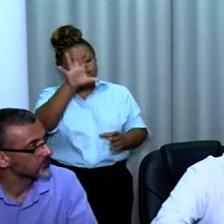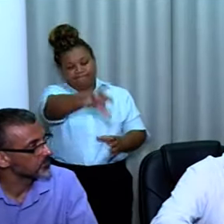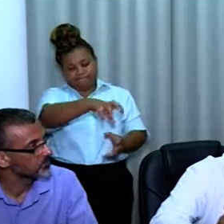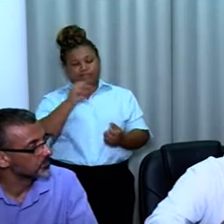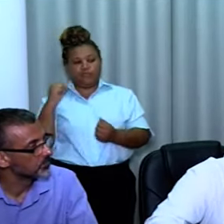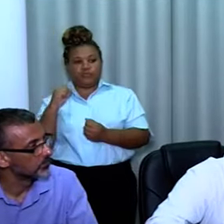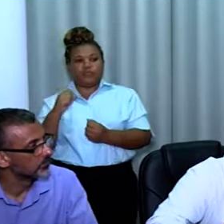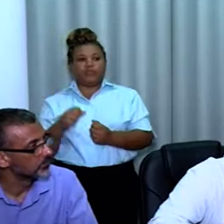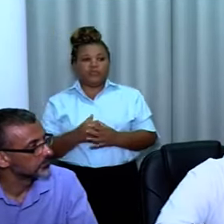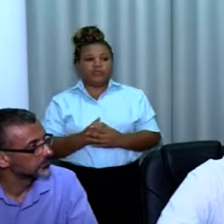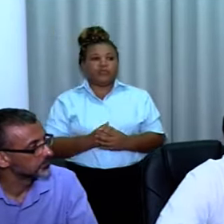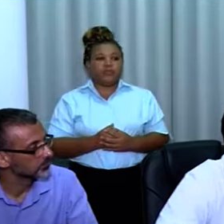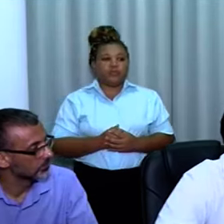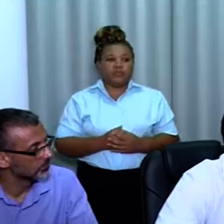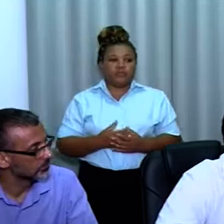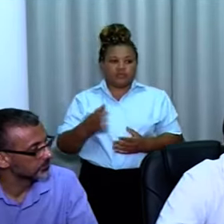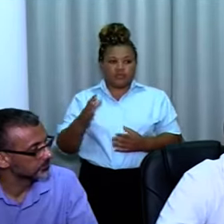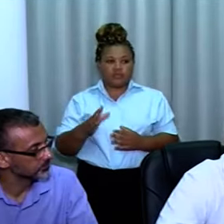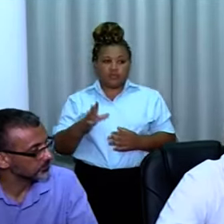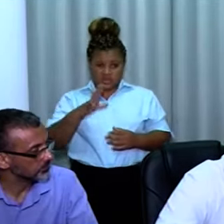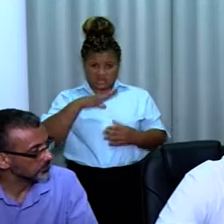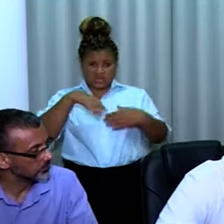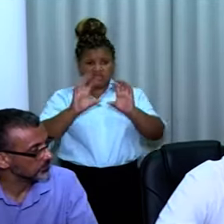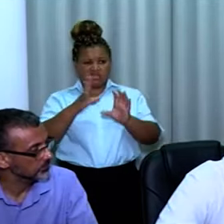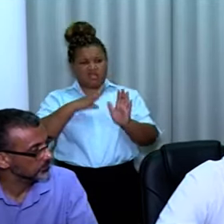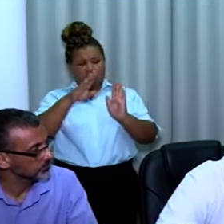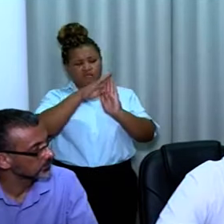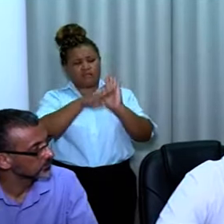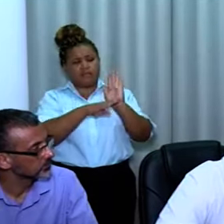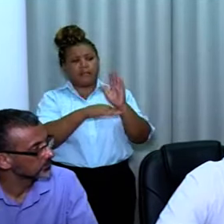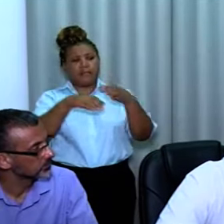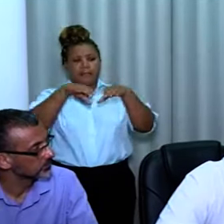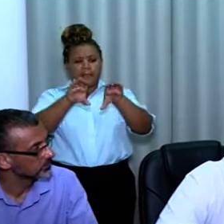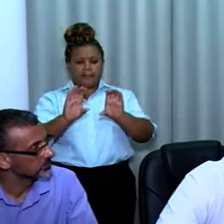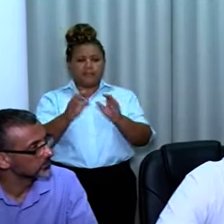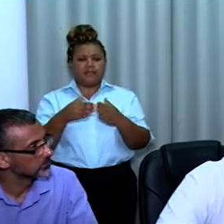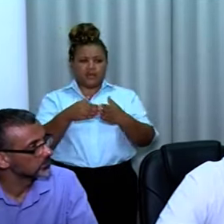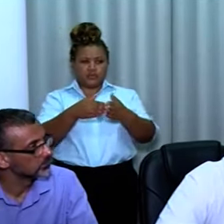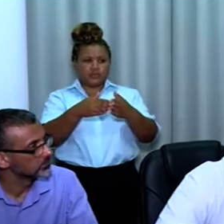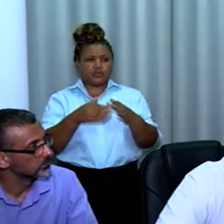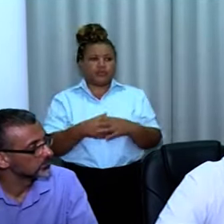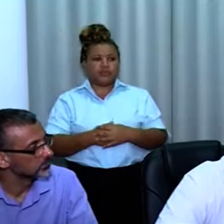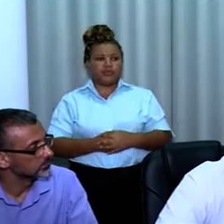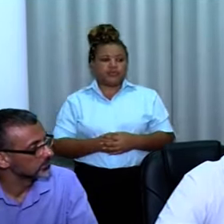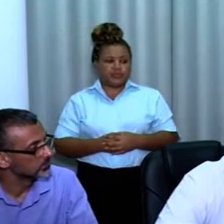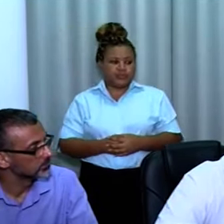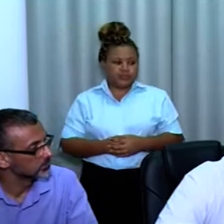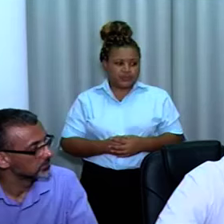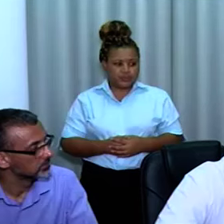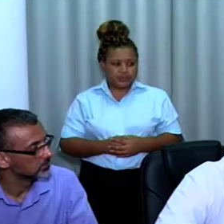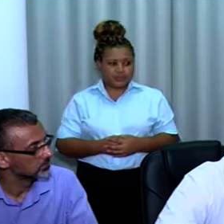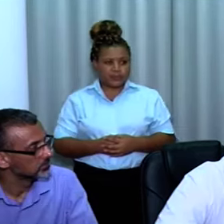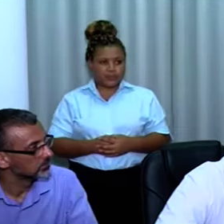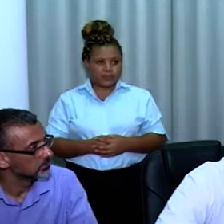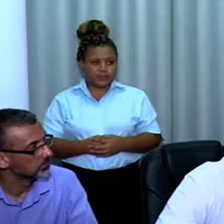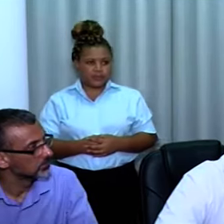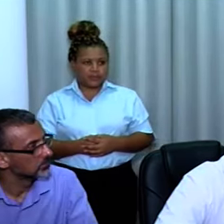intercepter le bateau pour mener Cécile. So, ça, il est vrai, capable, un risque potentiel, mais nous pouvons l'emmener là, par Michel